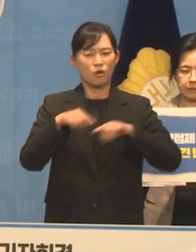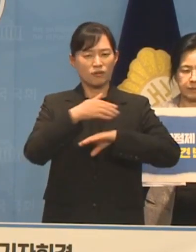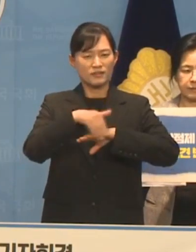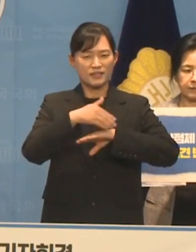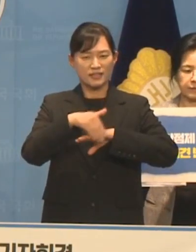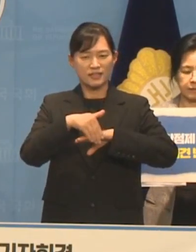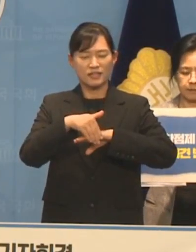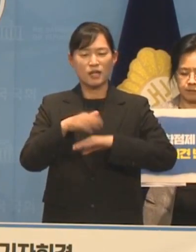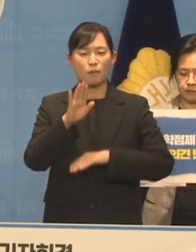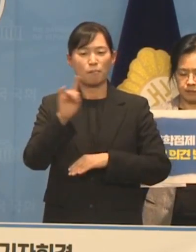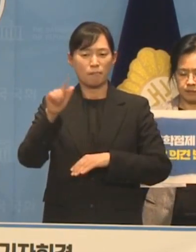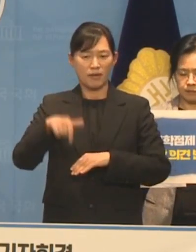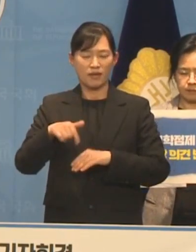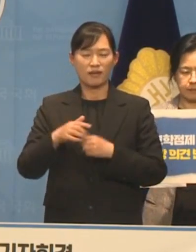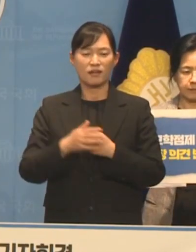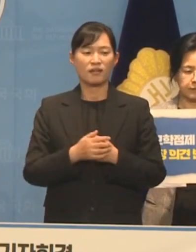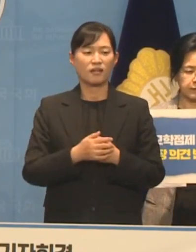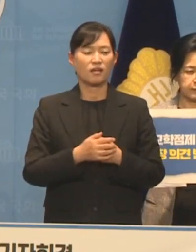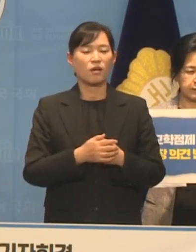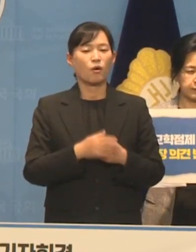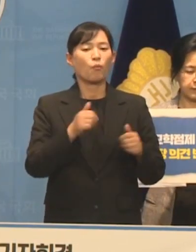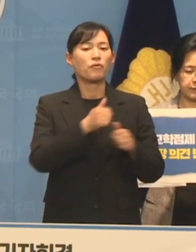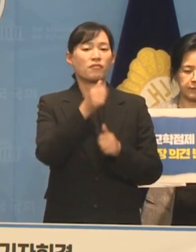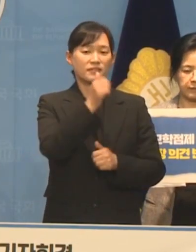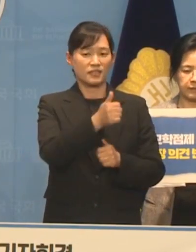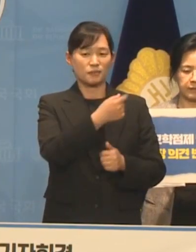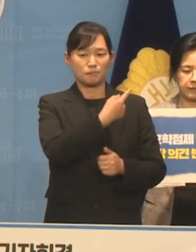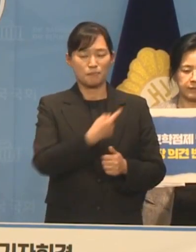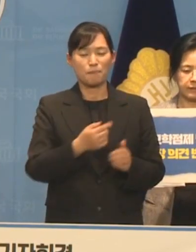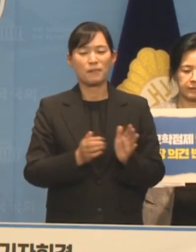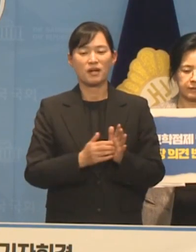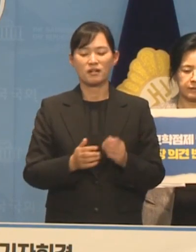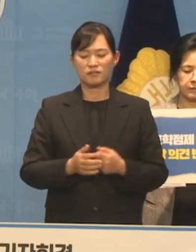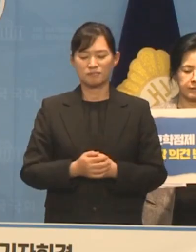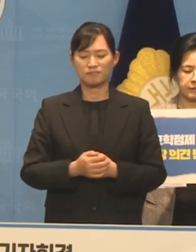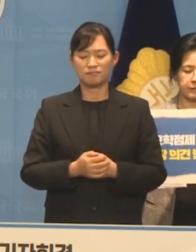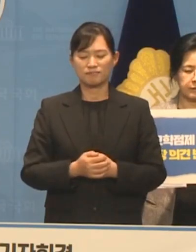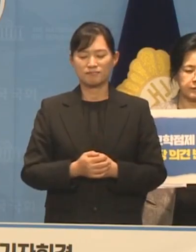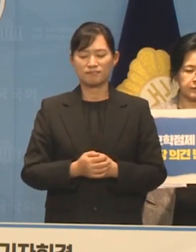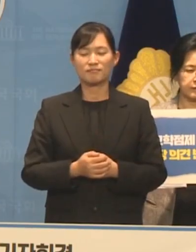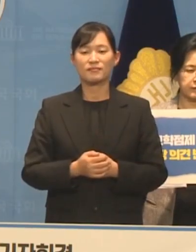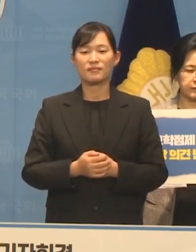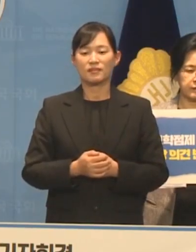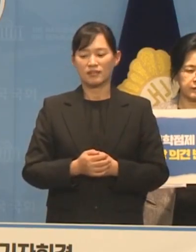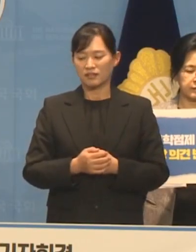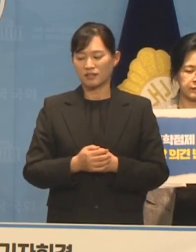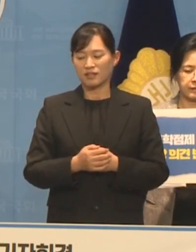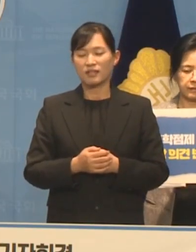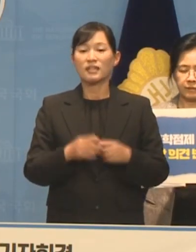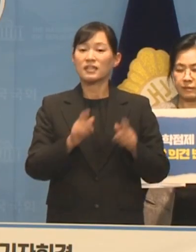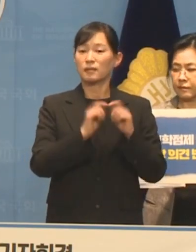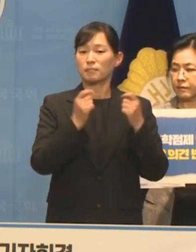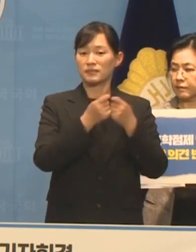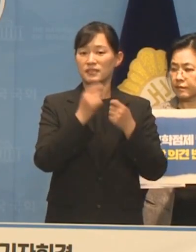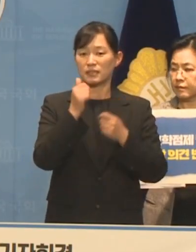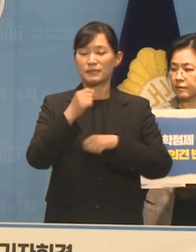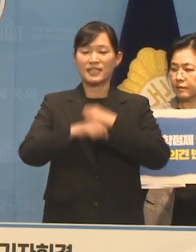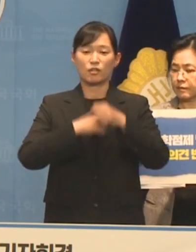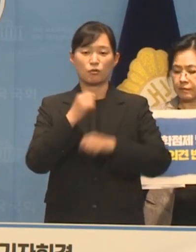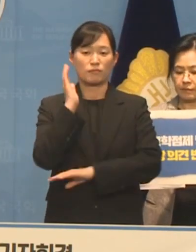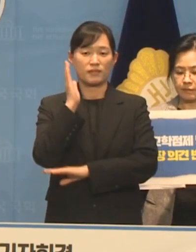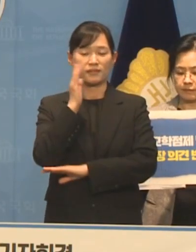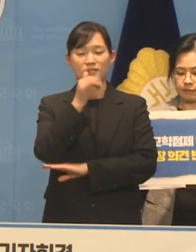교육정책디자인연구소 백승진 정책위원장님 오셨습니다. 낭독 후에는 김희정 팀장님의 자유